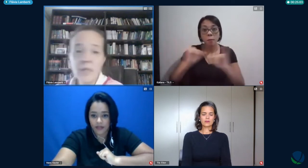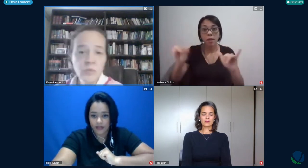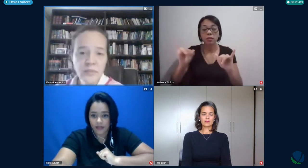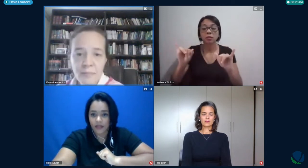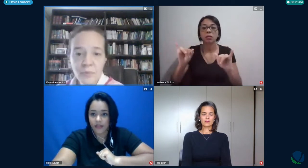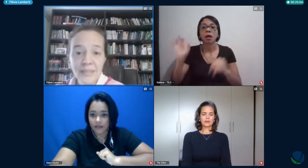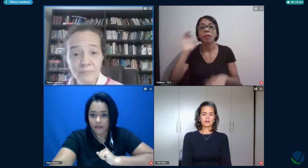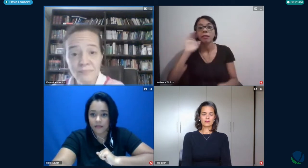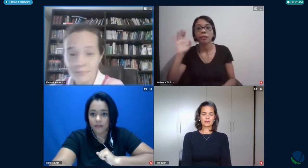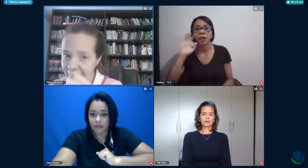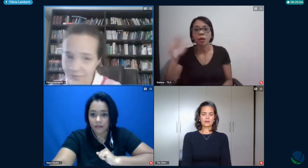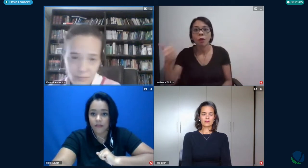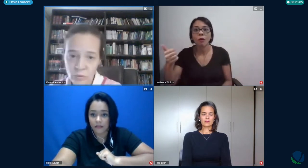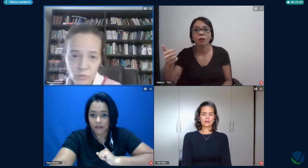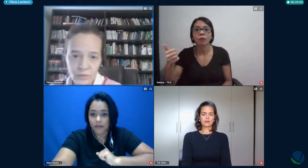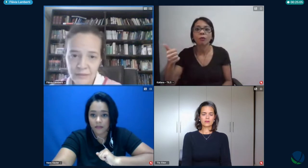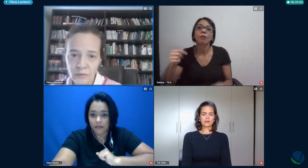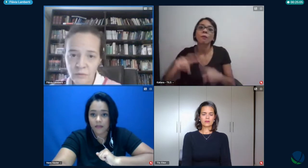teórico, ao mesmo tempo, tá,